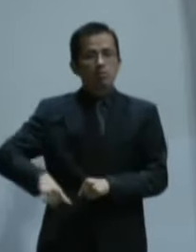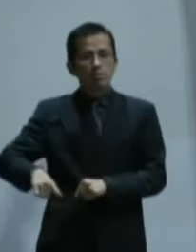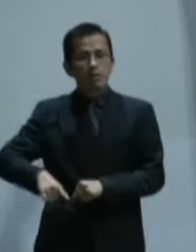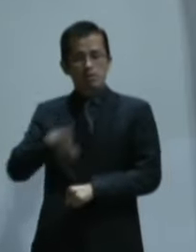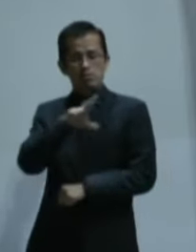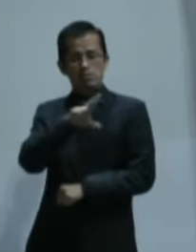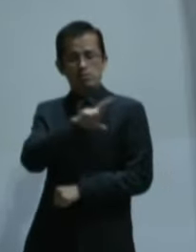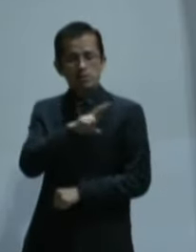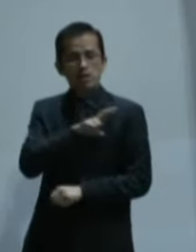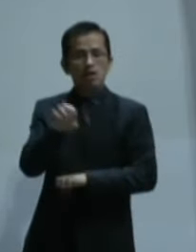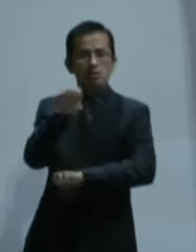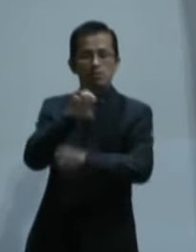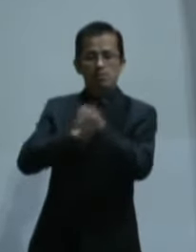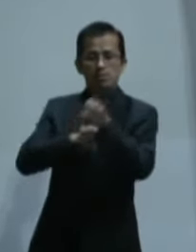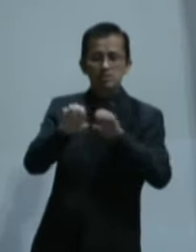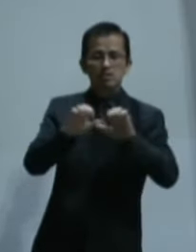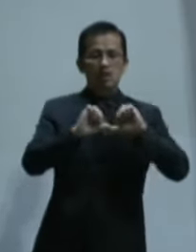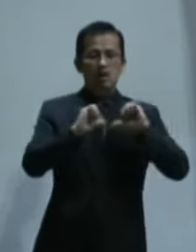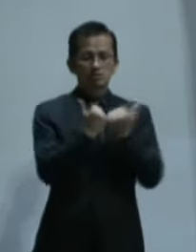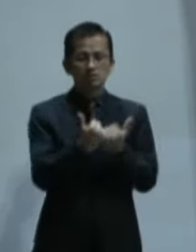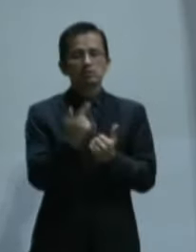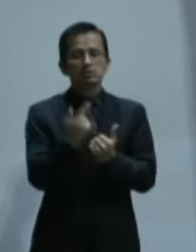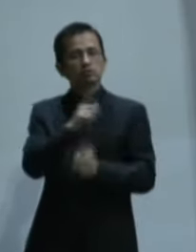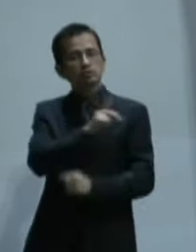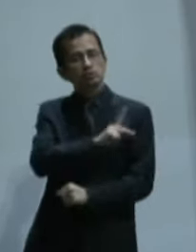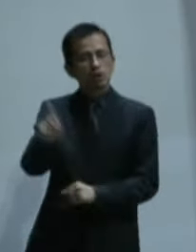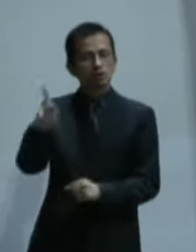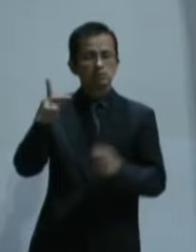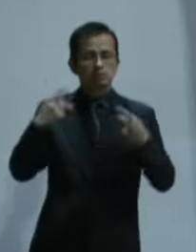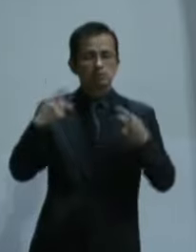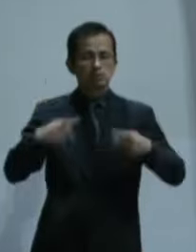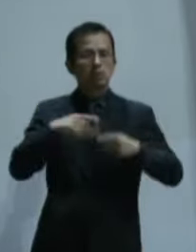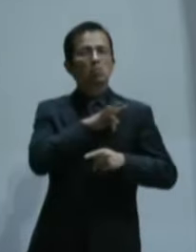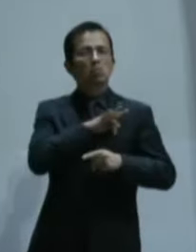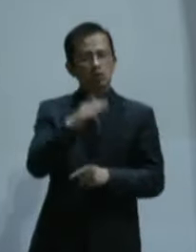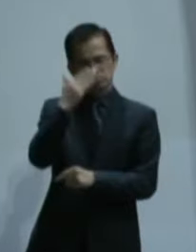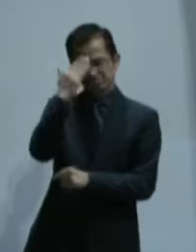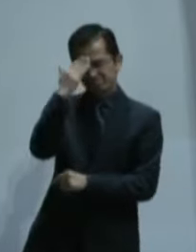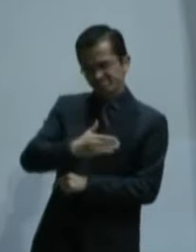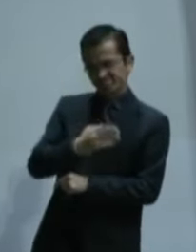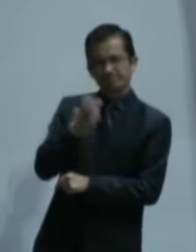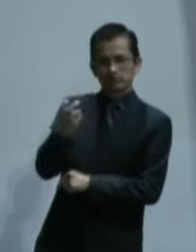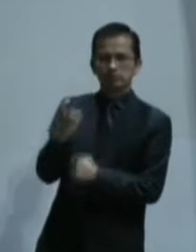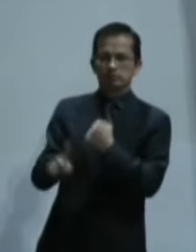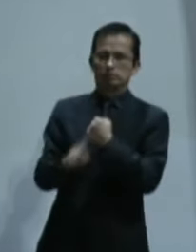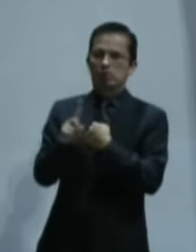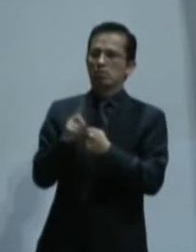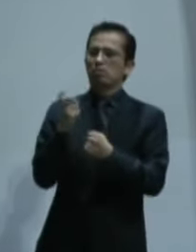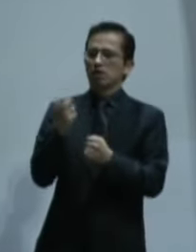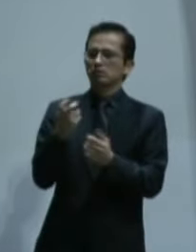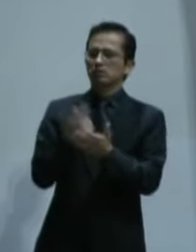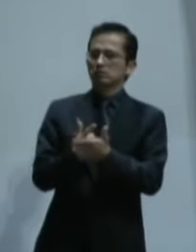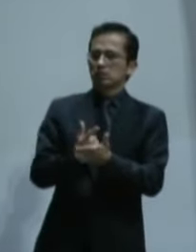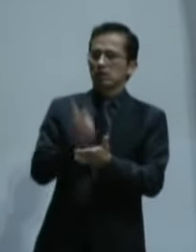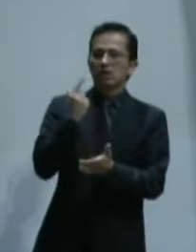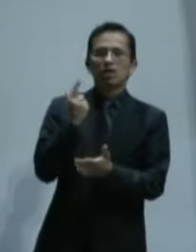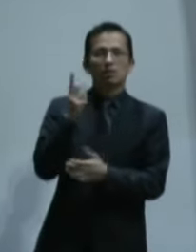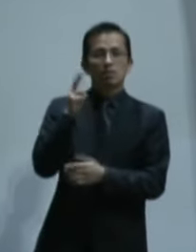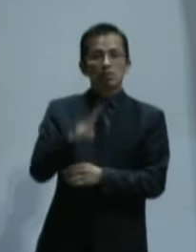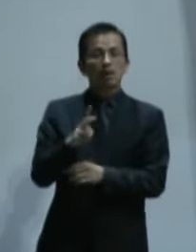empresas organizaciones sociales y todos los ciudadanos hagamos conciencia de la gravedad de esta situación la cual